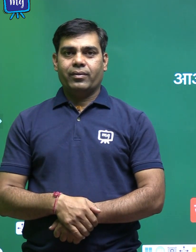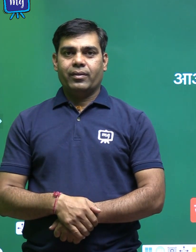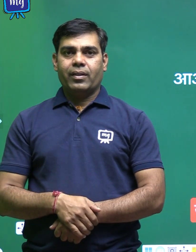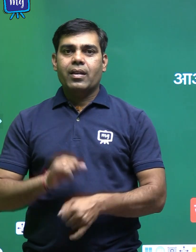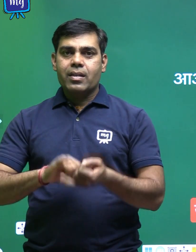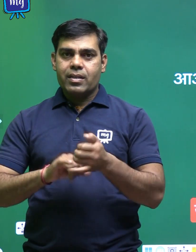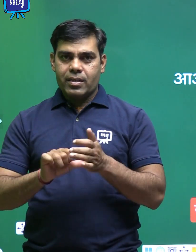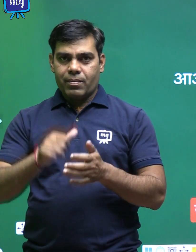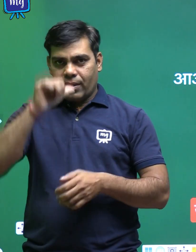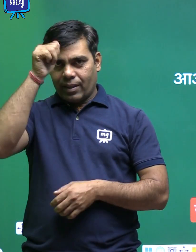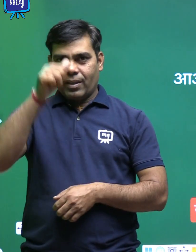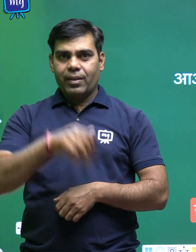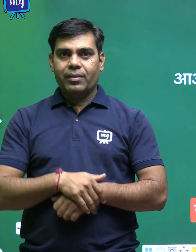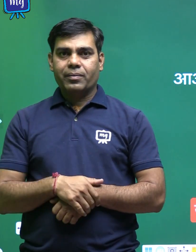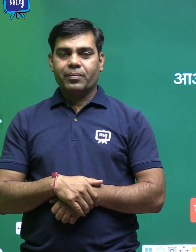विषय हिंदी